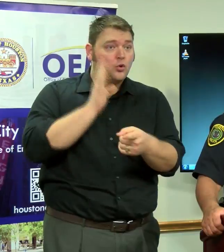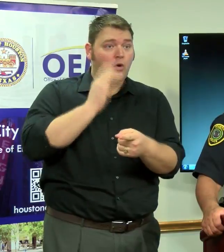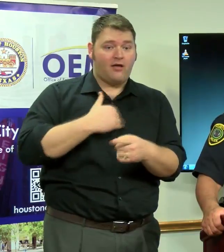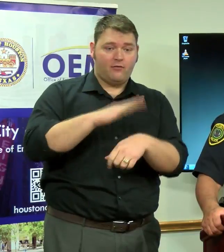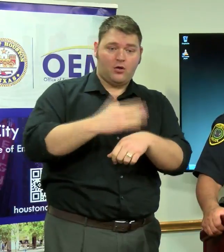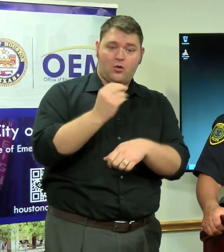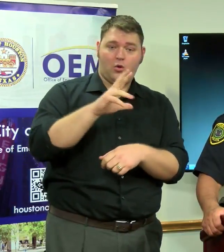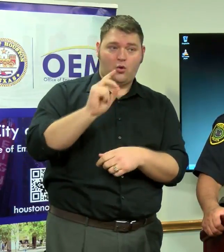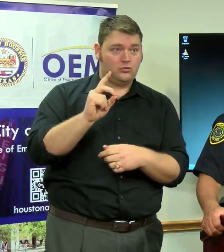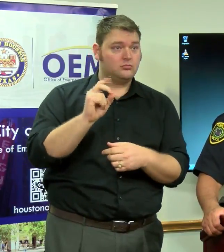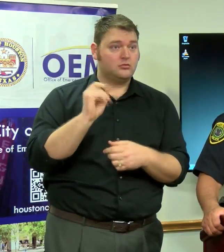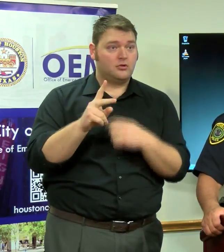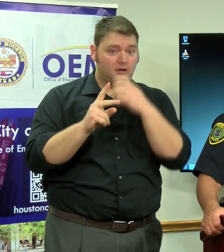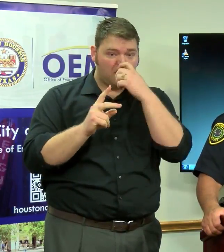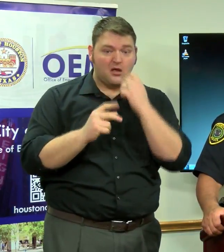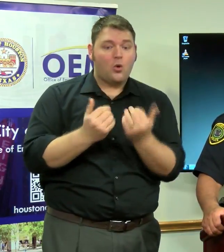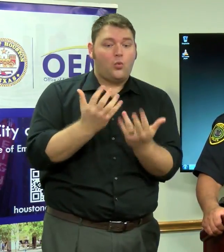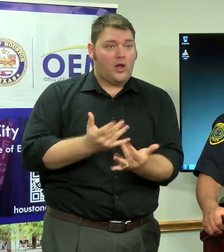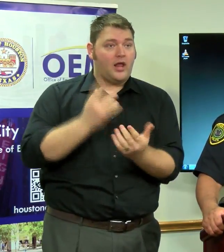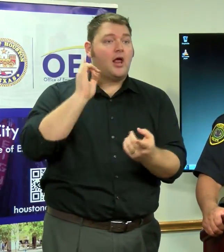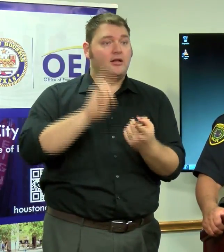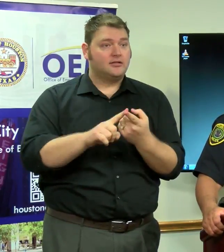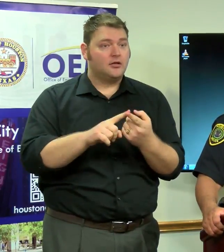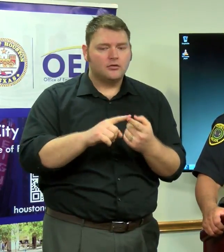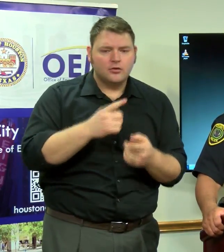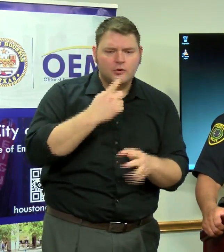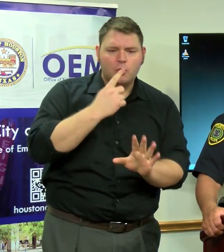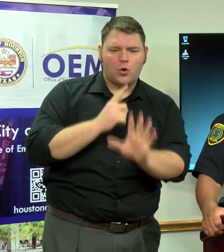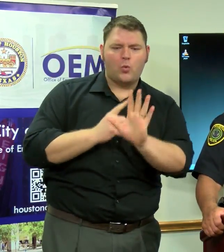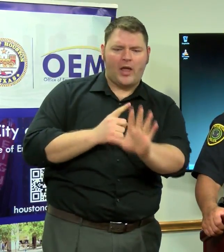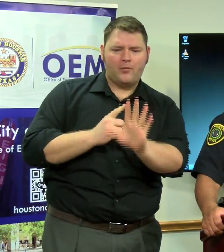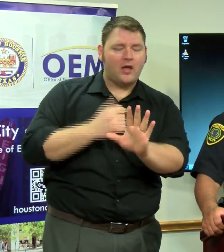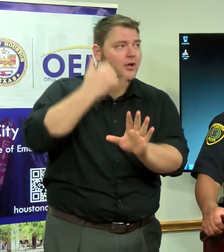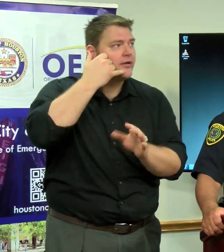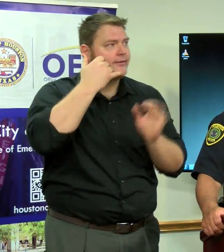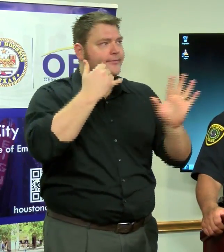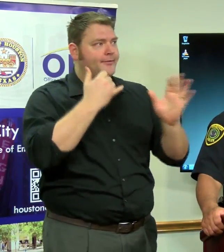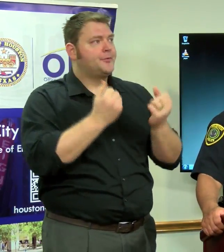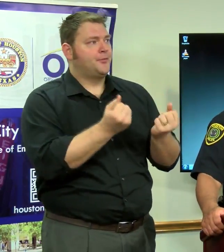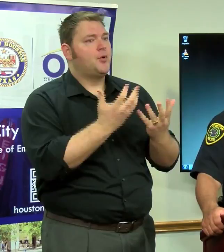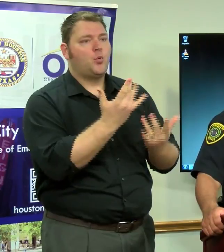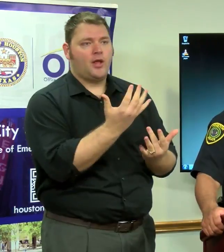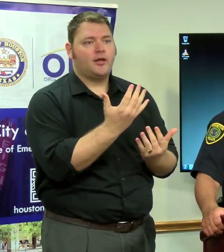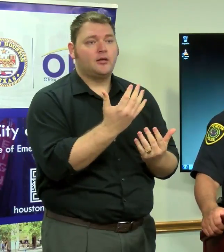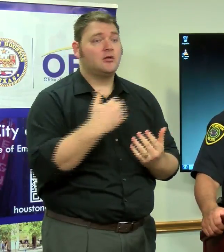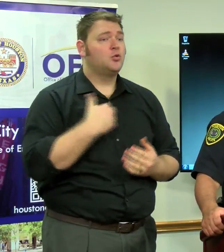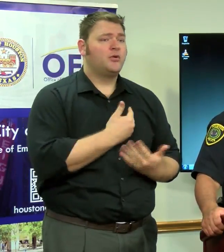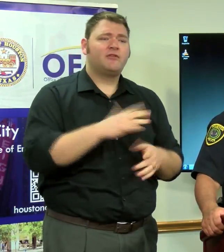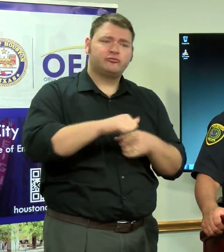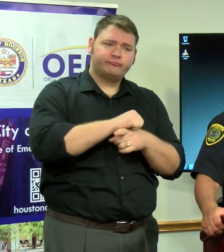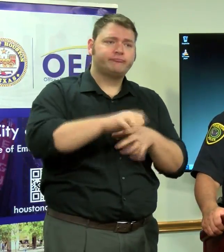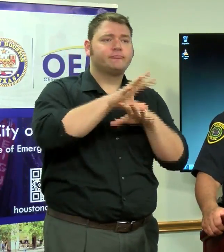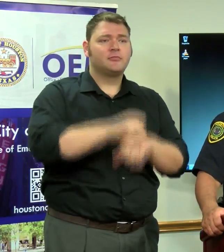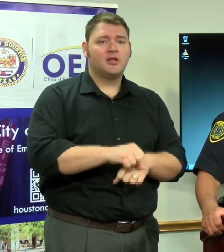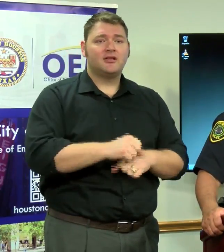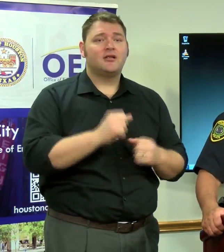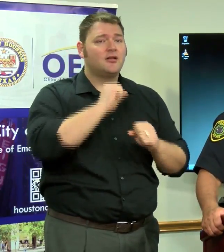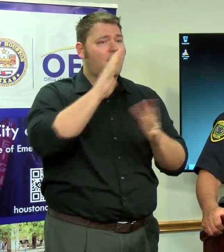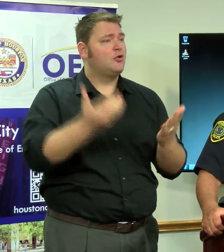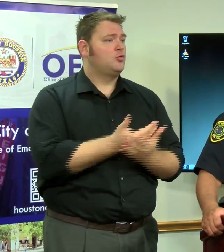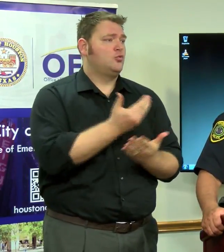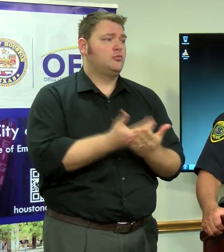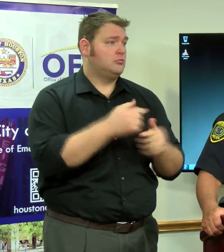hasta que ponga una persona que habla español. Tenga paciencia, estamos entrenados, esto no es nada nuevo. Todos los días en esta